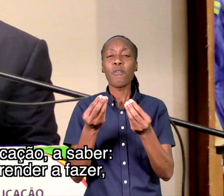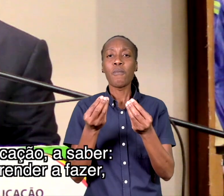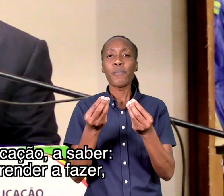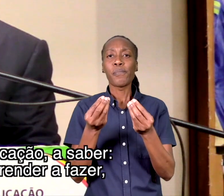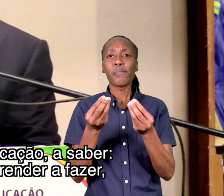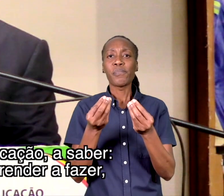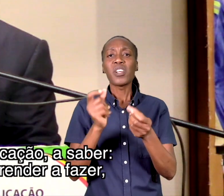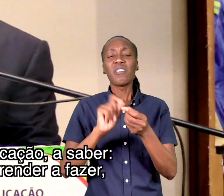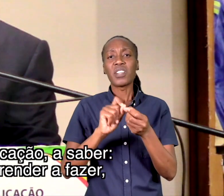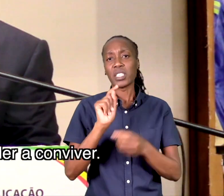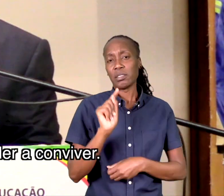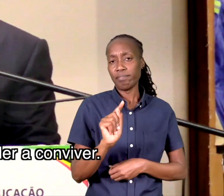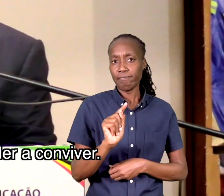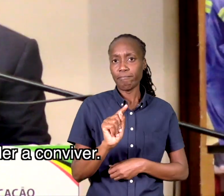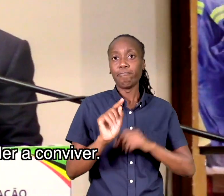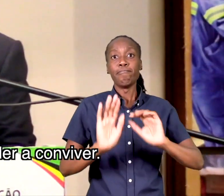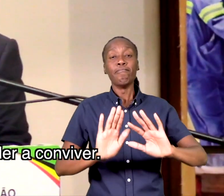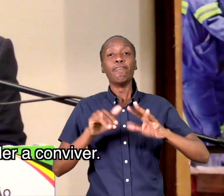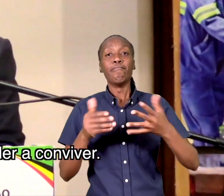aprender a fazer,